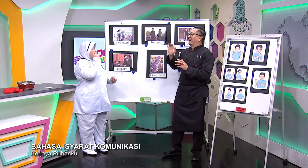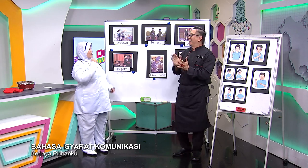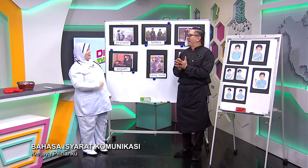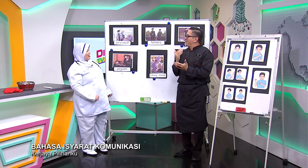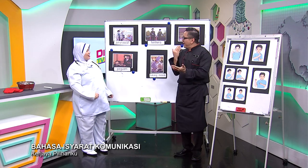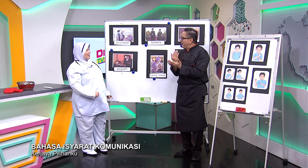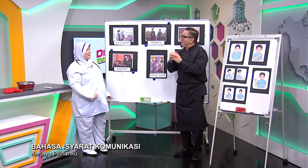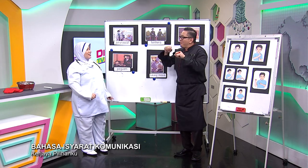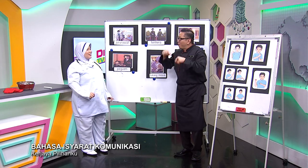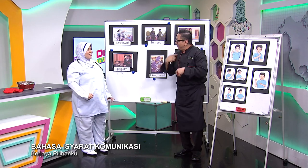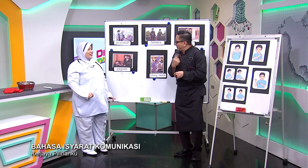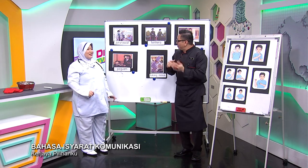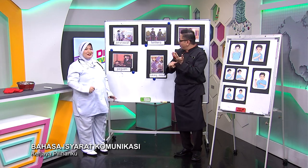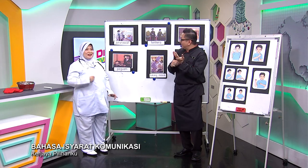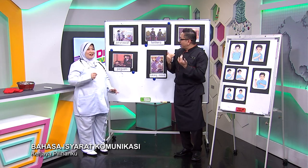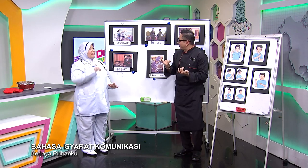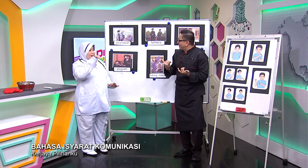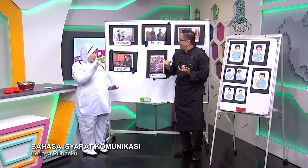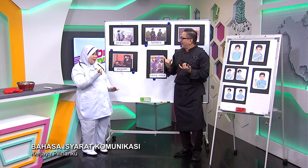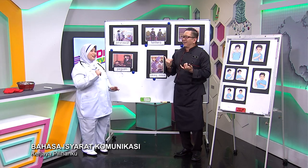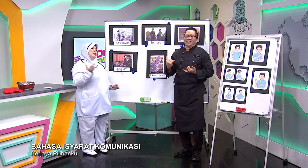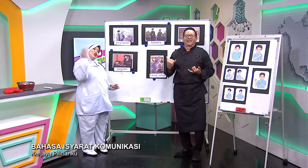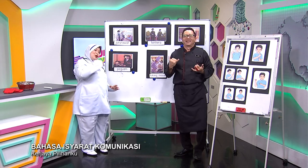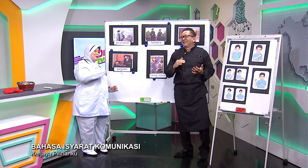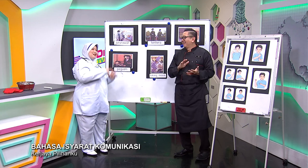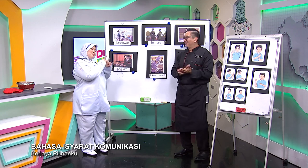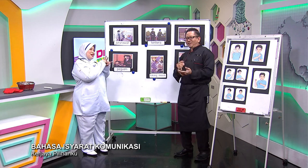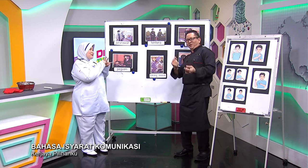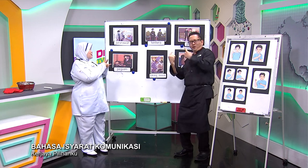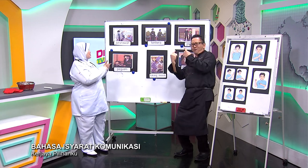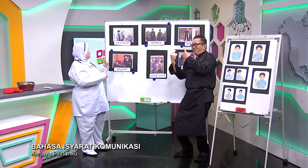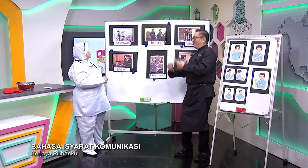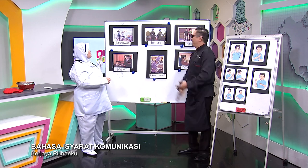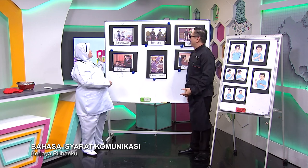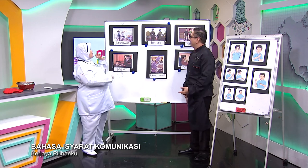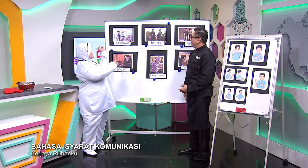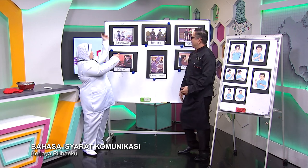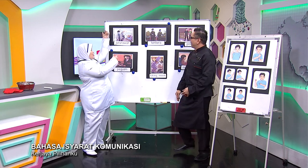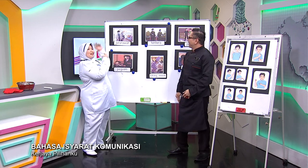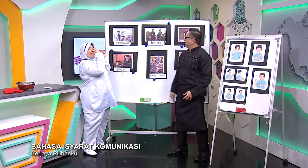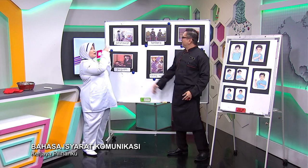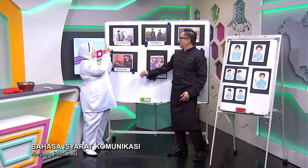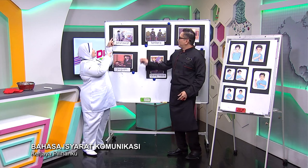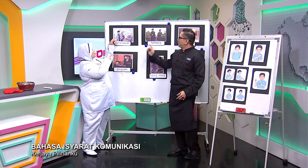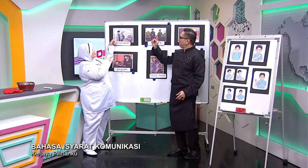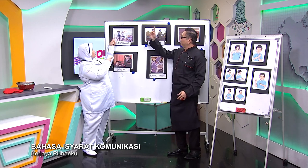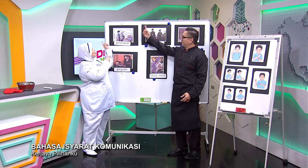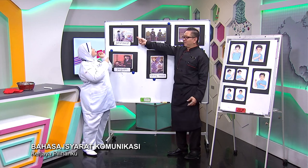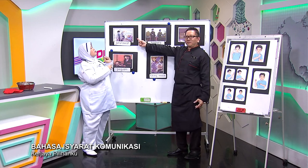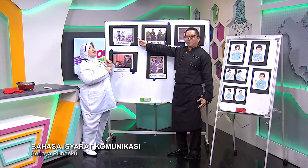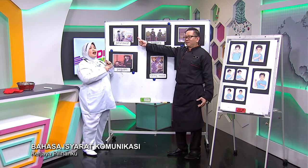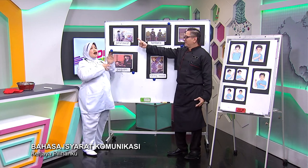Betul. Baik, boleh kita mula sekarang? Ya, jom. Sama-sama. Jom. Okey, tengok.